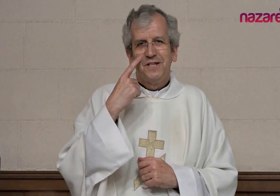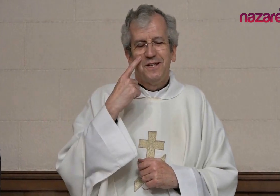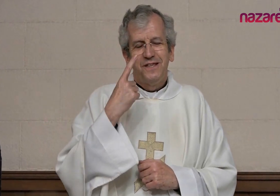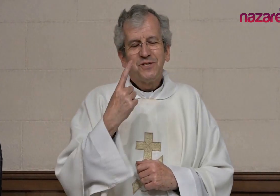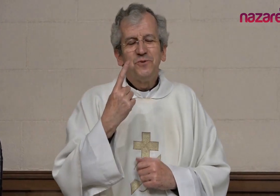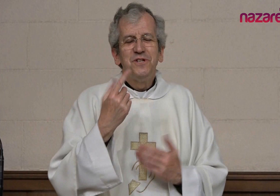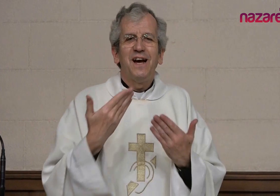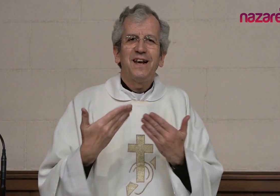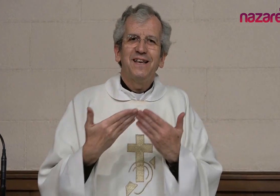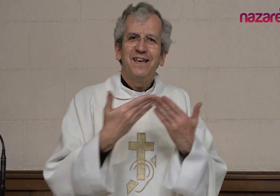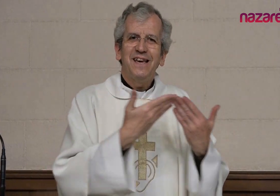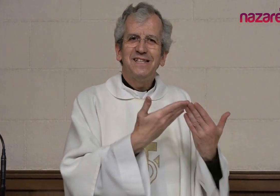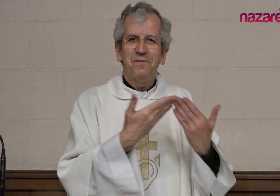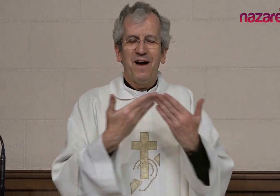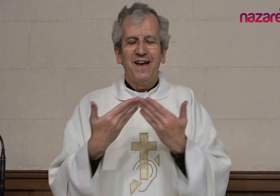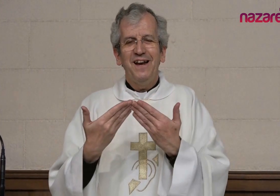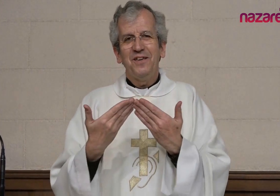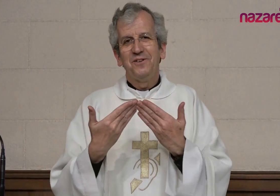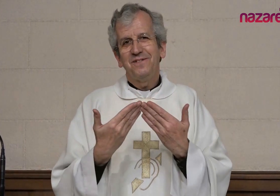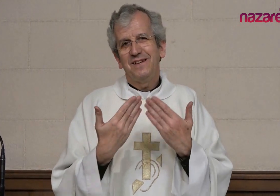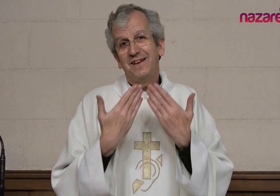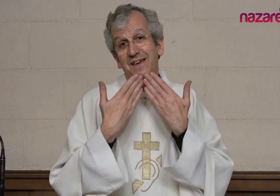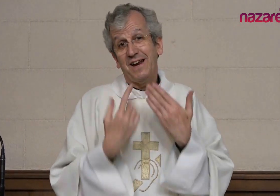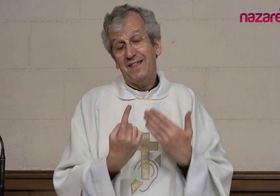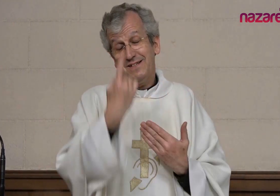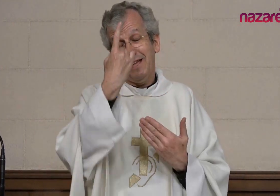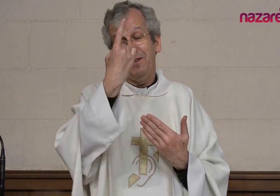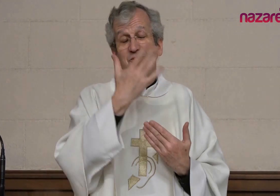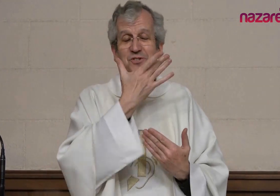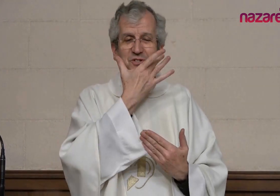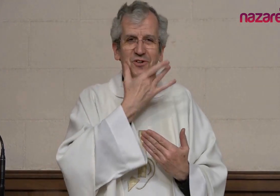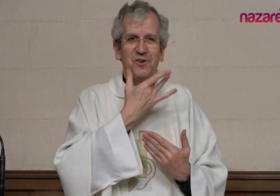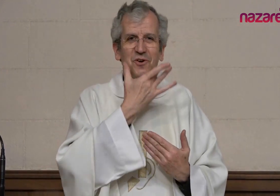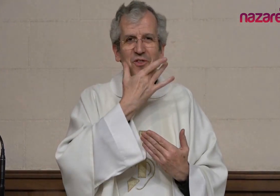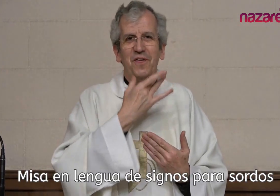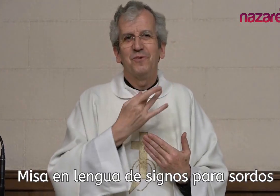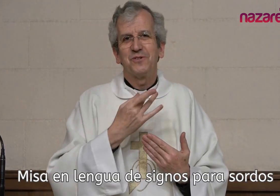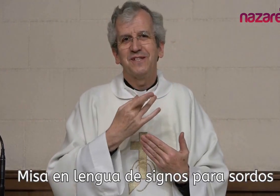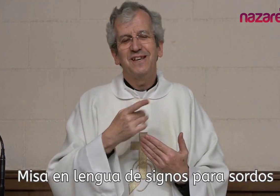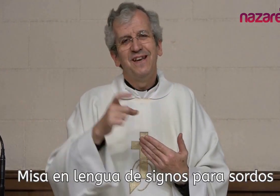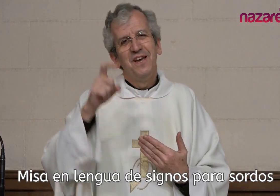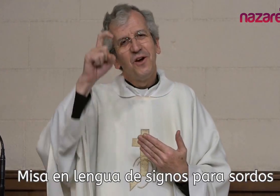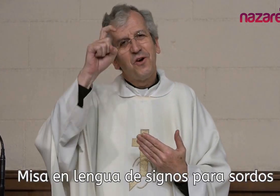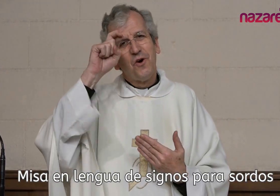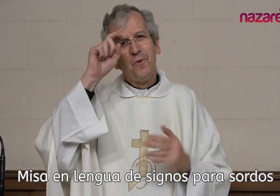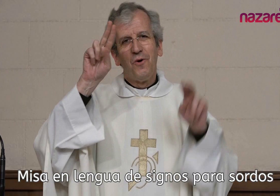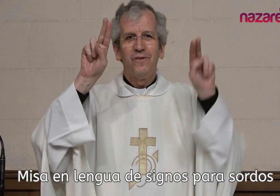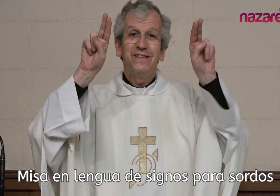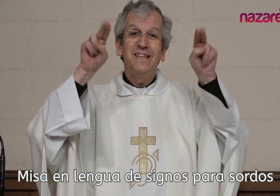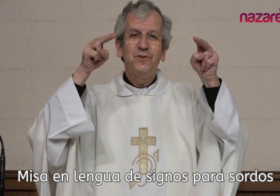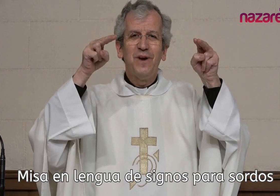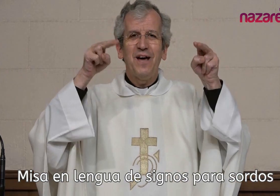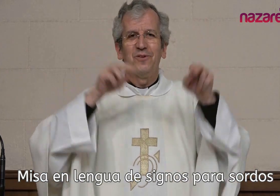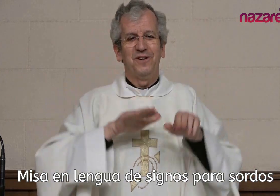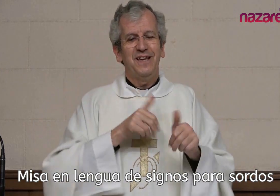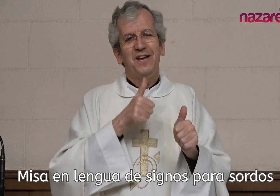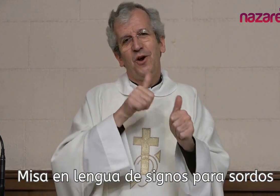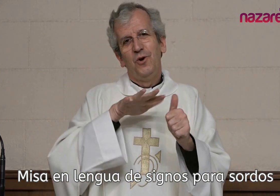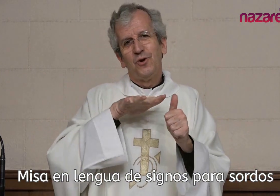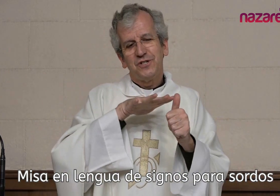Acabamos de escuchar este Evangelio que gracias a Dios conocemos, como titulado